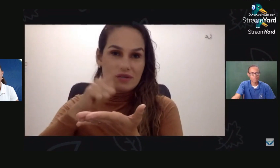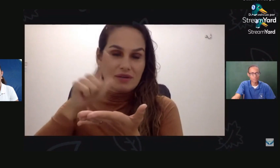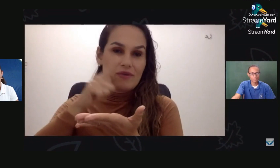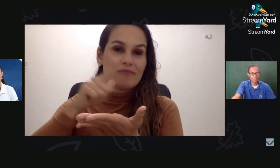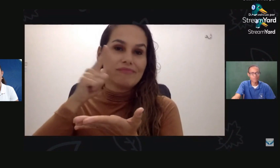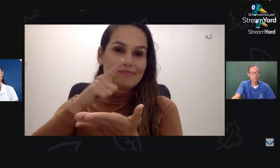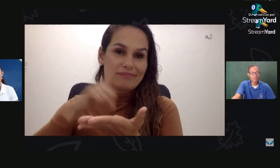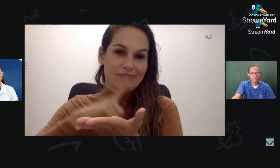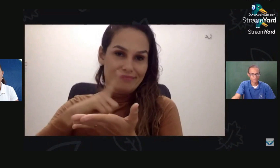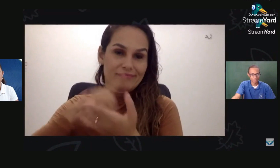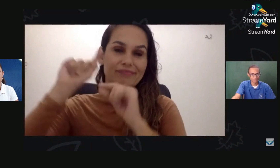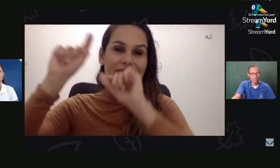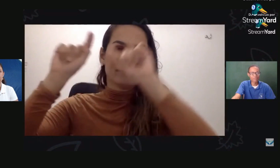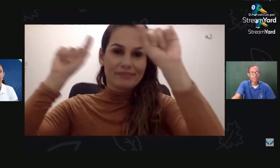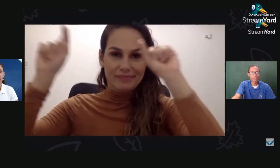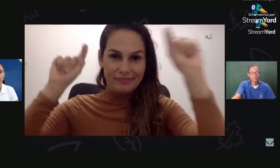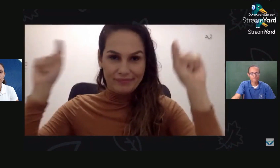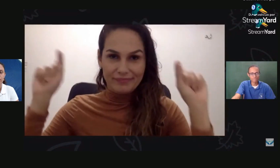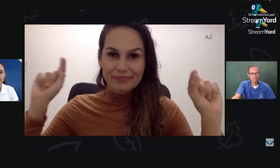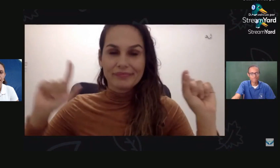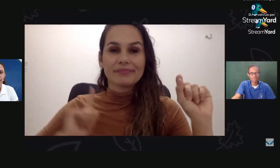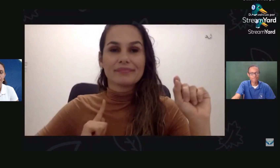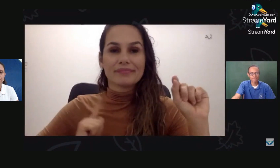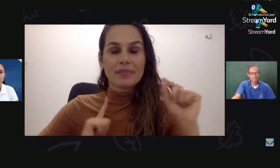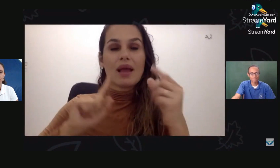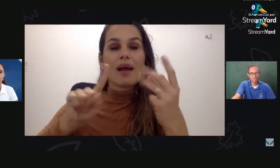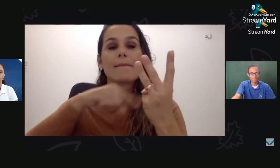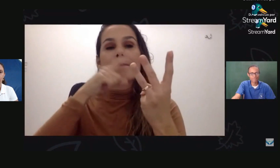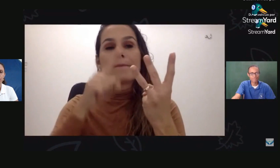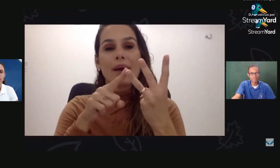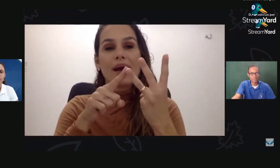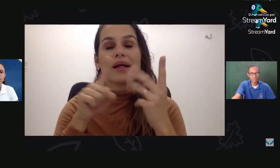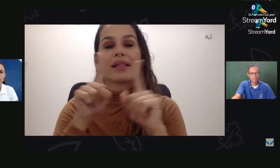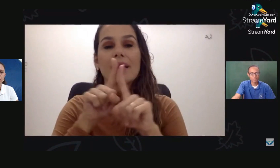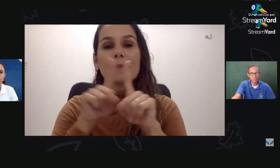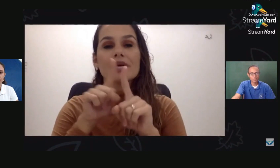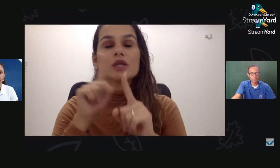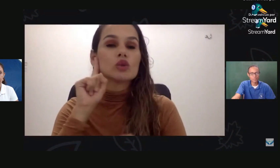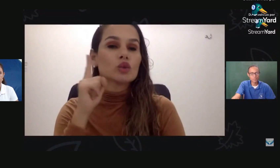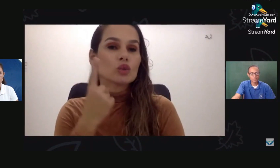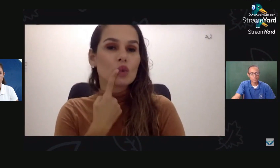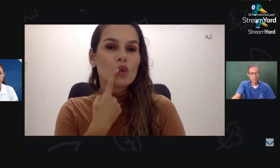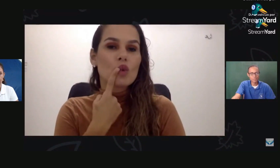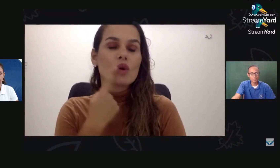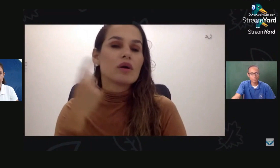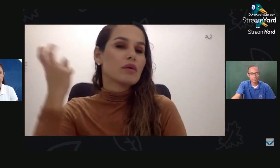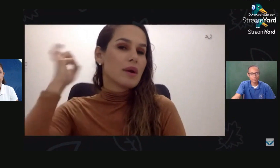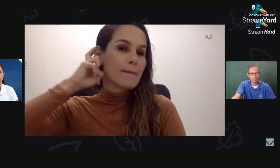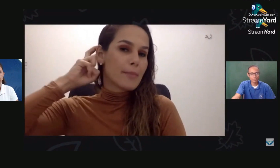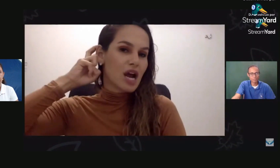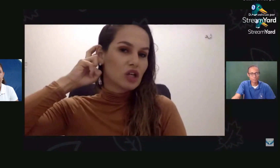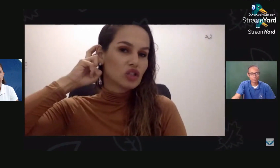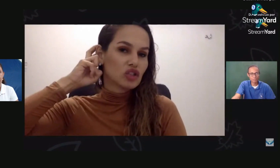E falta esse apoio, então, de ter tradutor e intérprete por conta de não ter esses